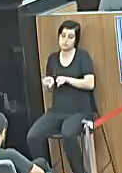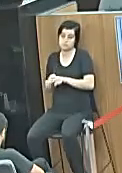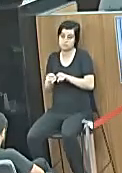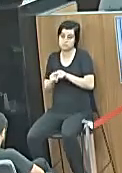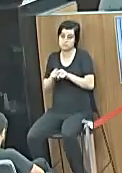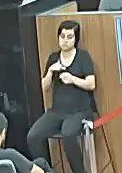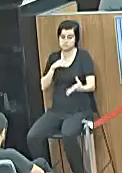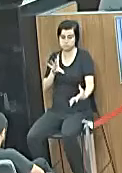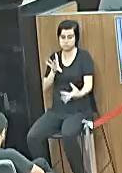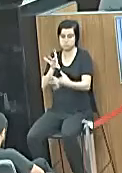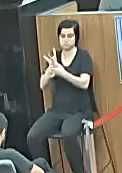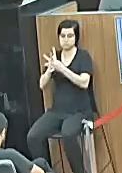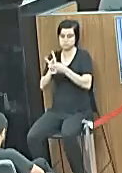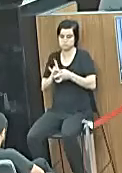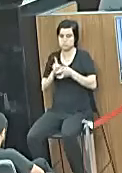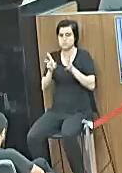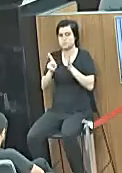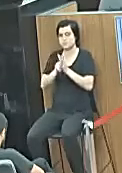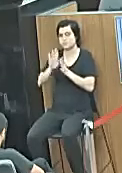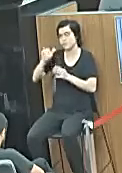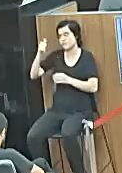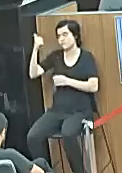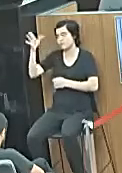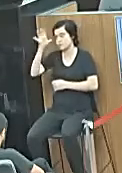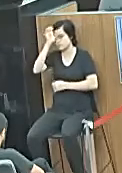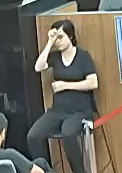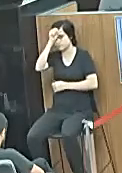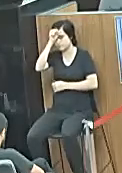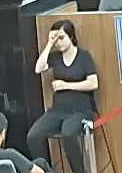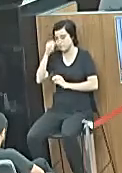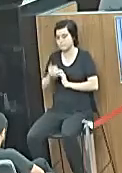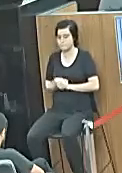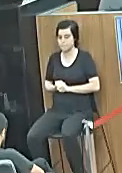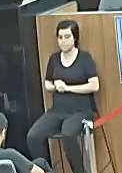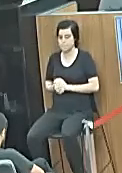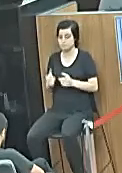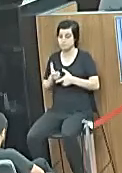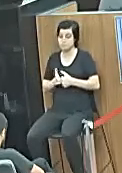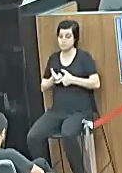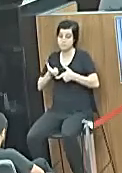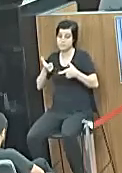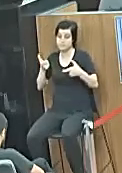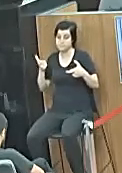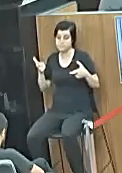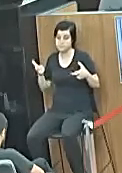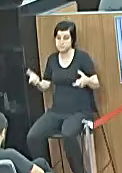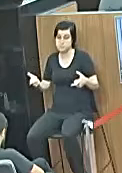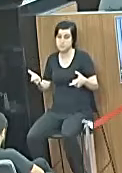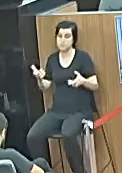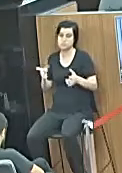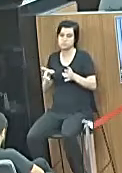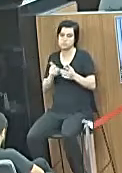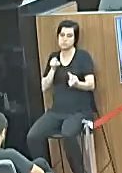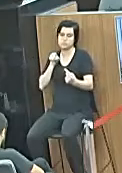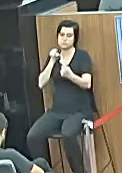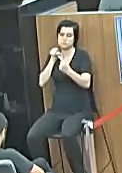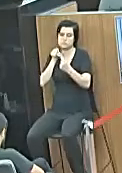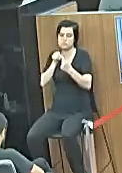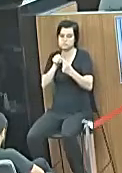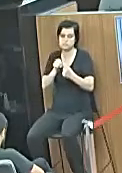científico e tecnológico ampliar as metas física e financeira da ação